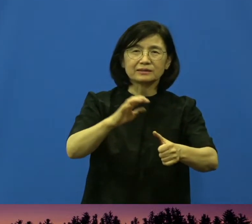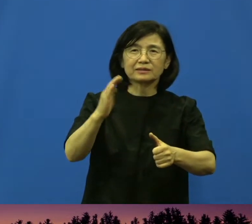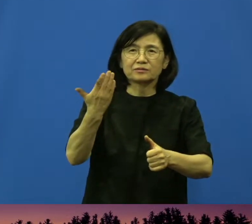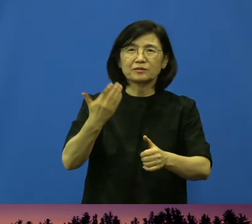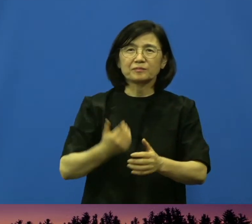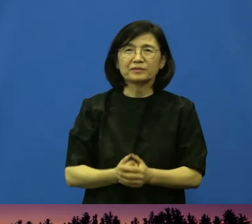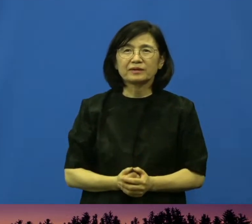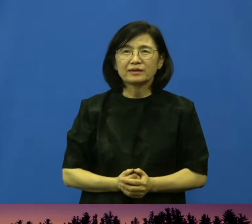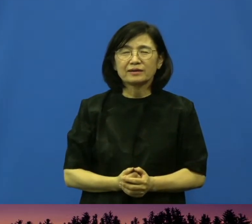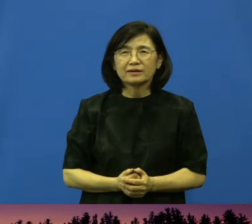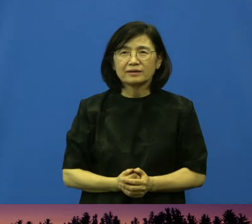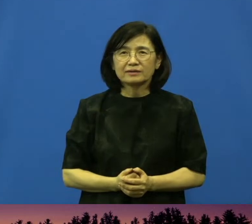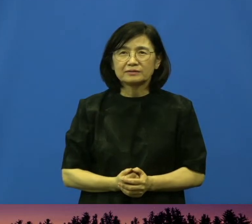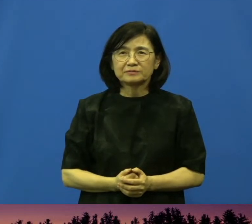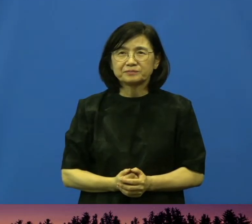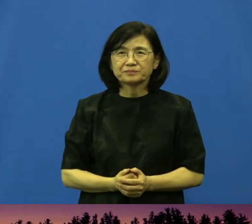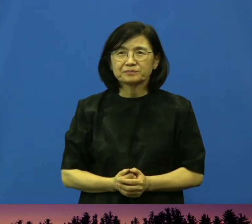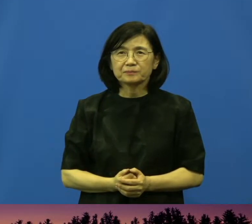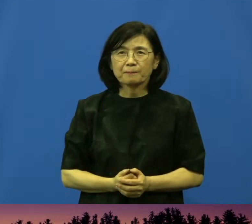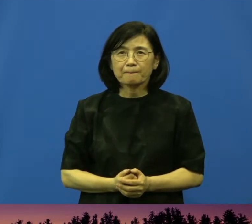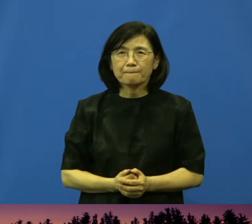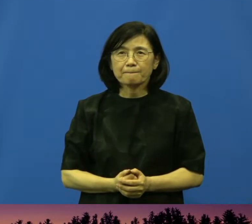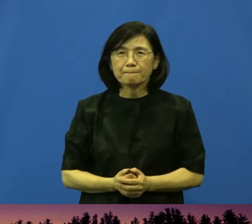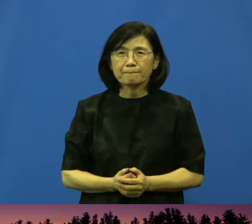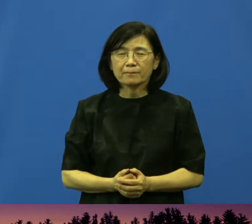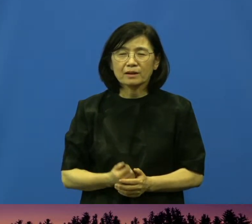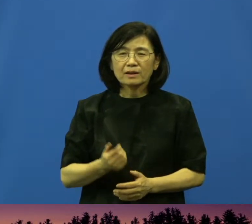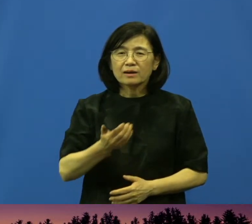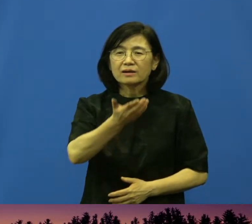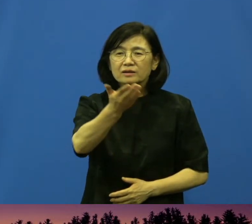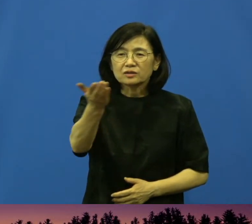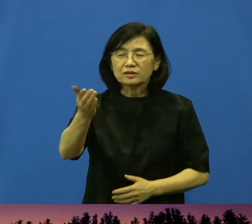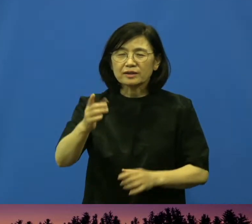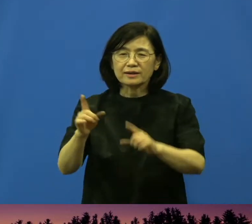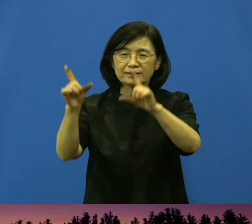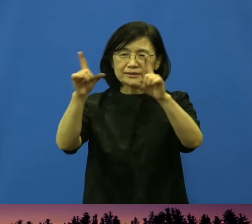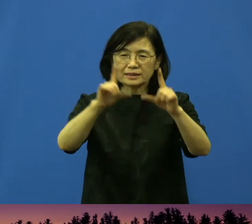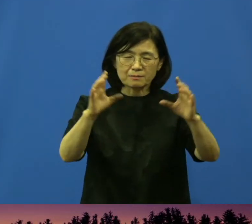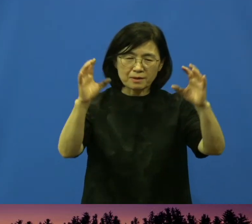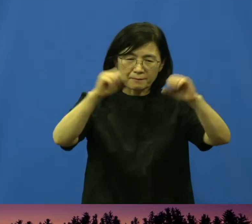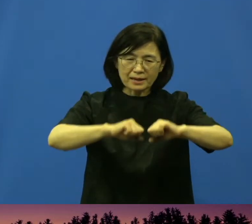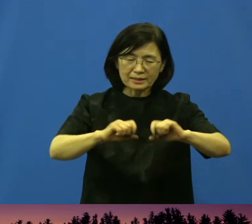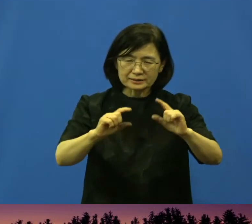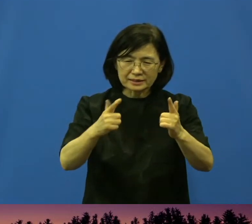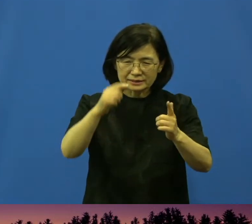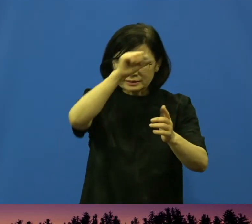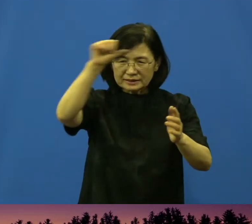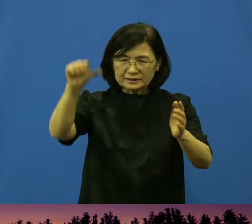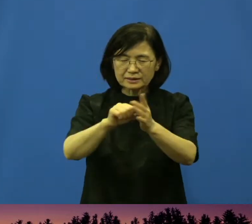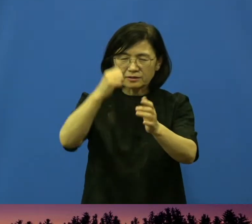이제 너의 삶이 더 이상 망가지지 않는, 망하지 않는 인생이 될 거라는 거예요.